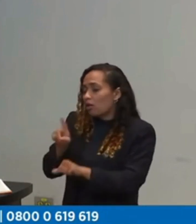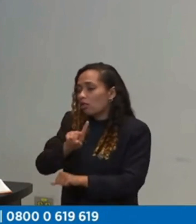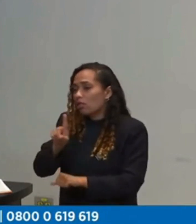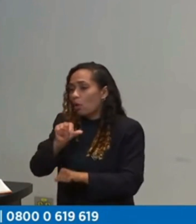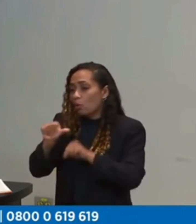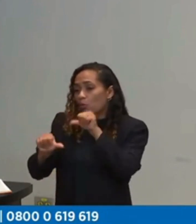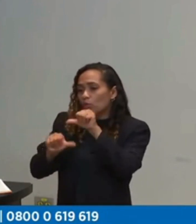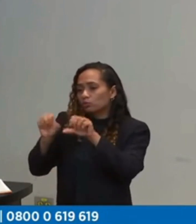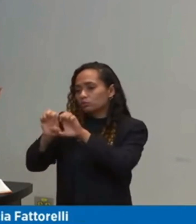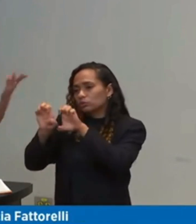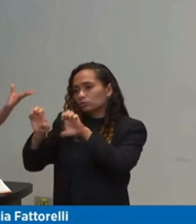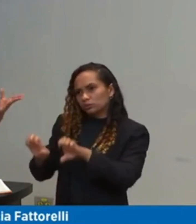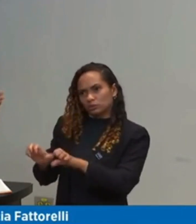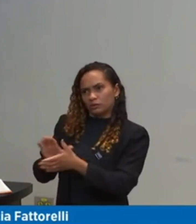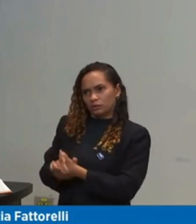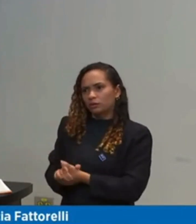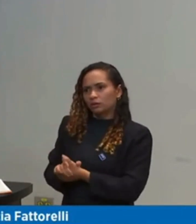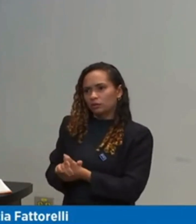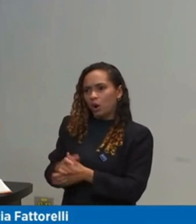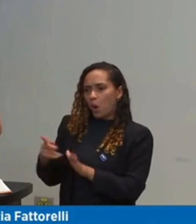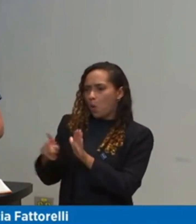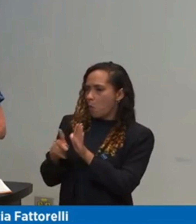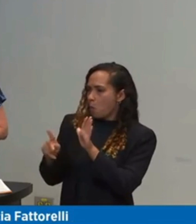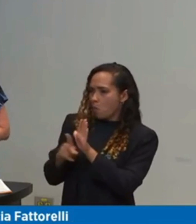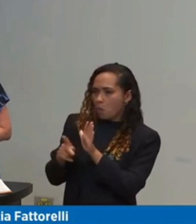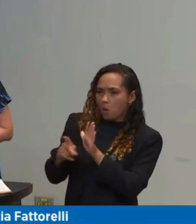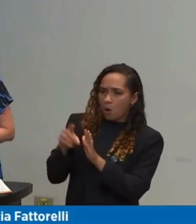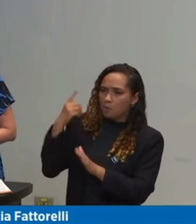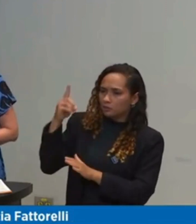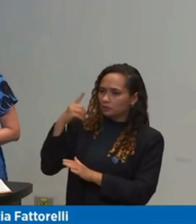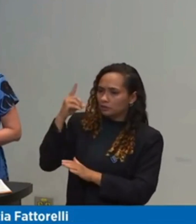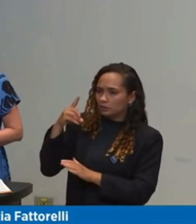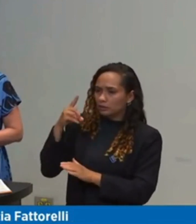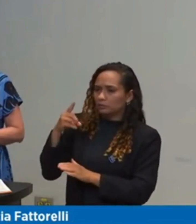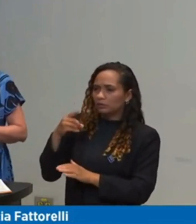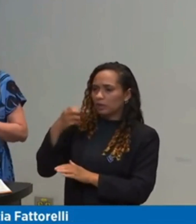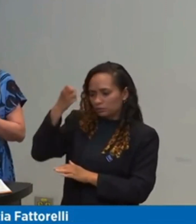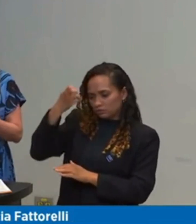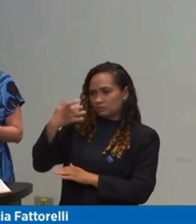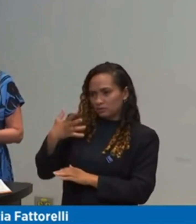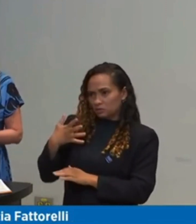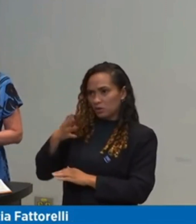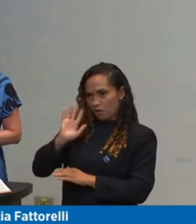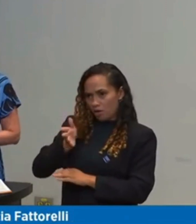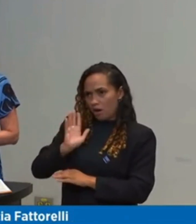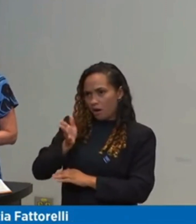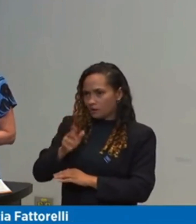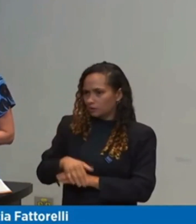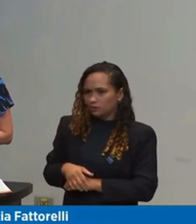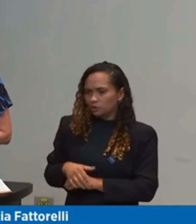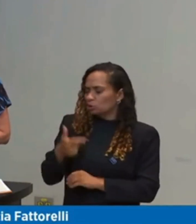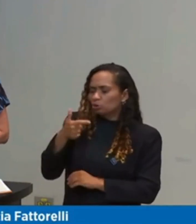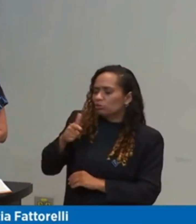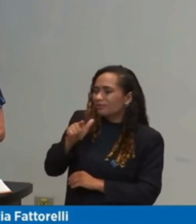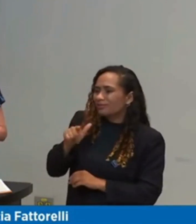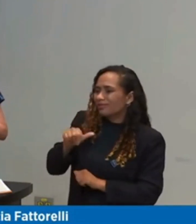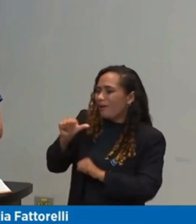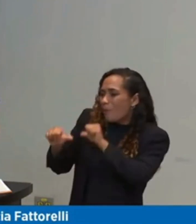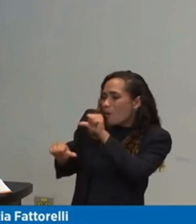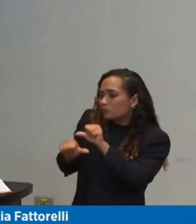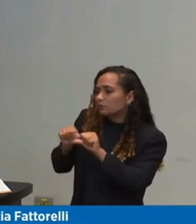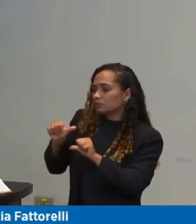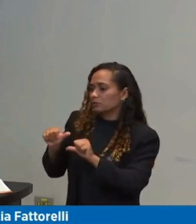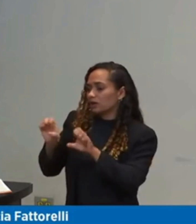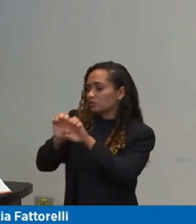essa estrutura, como o próprio deputado Reginaldo Lopes reconheceu. Não se conseguiu alterar essa estrutura. O que